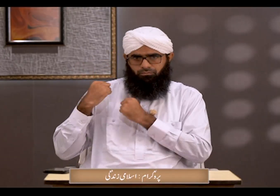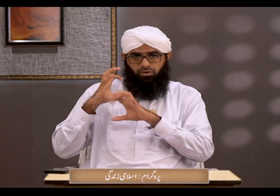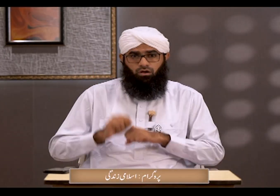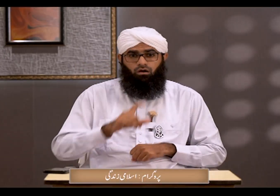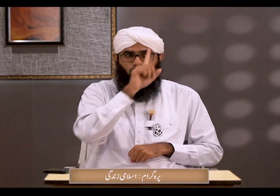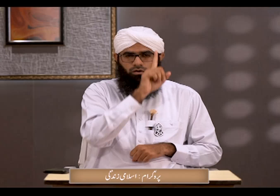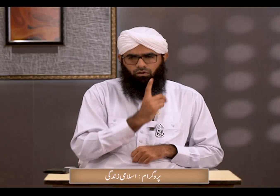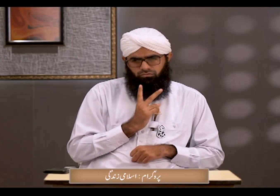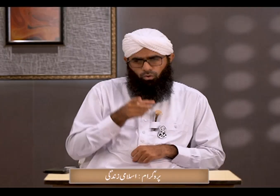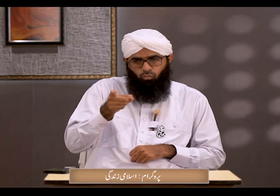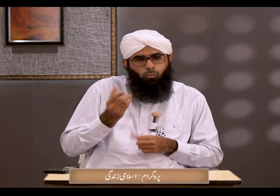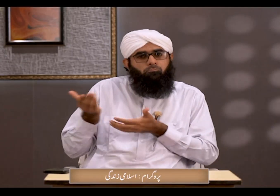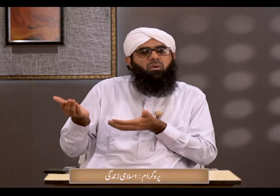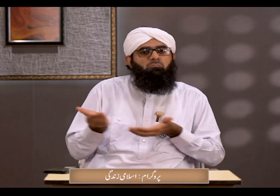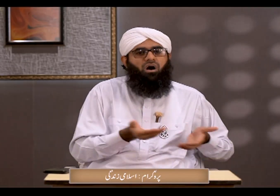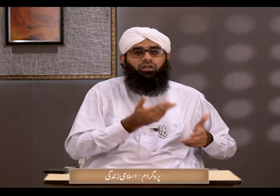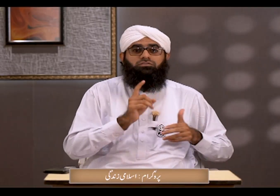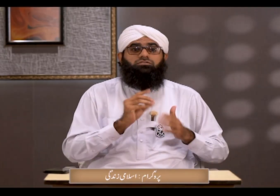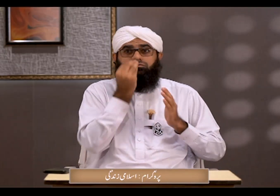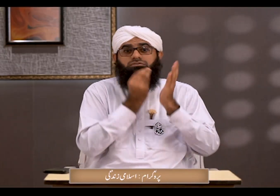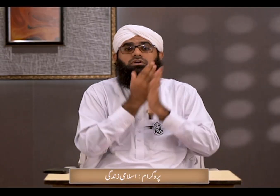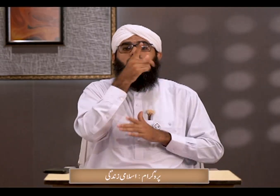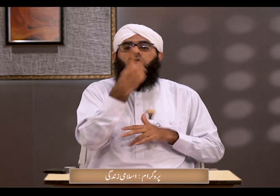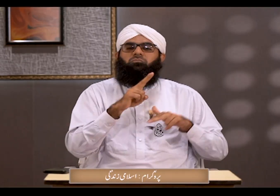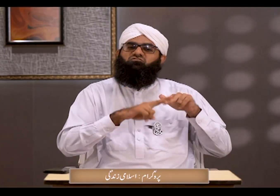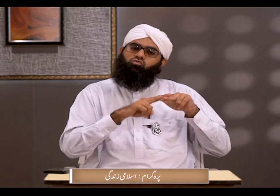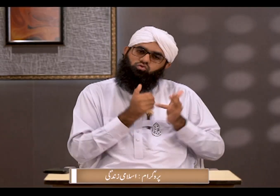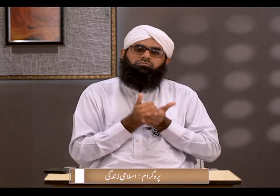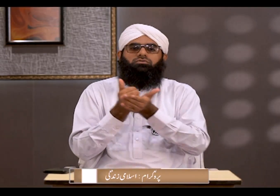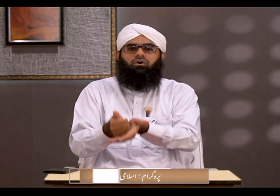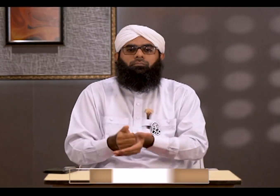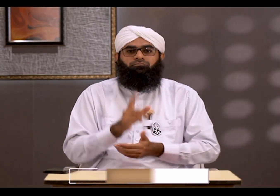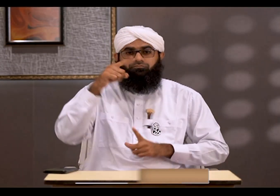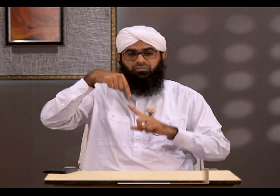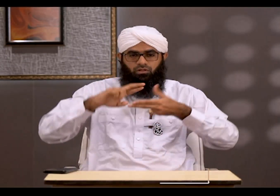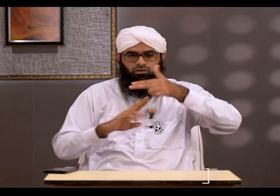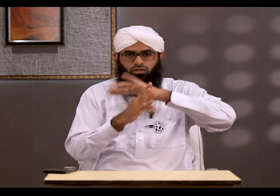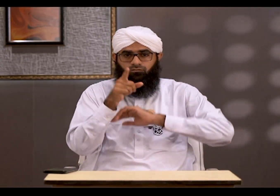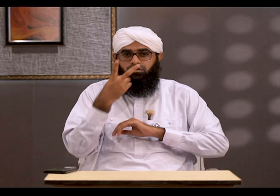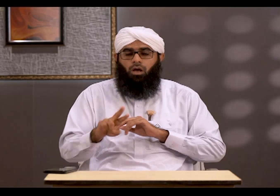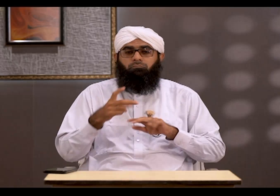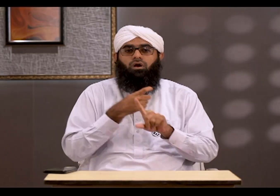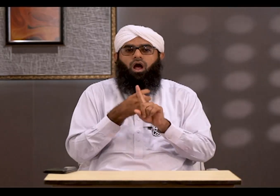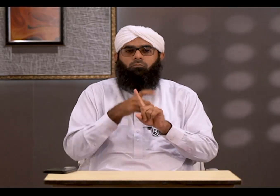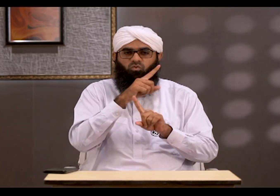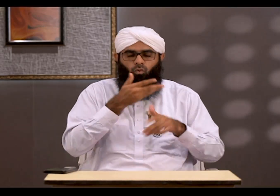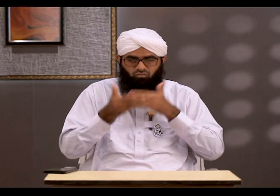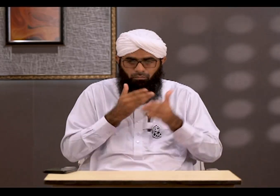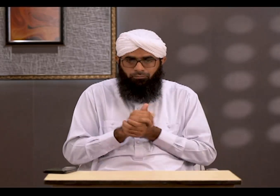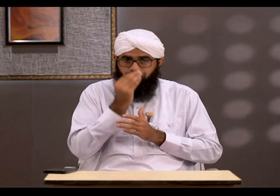انتظام جنت الفردوس میں فرمایا ہے۔ حضرت سیدنا کعب الاحبار رضی اللہ عنہ کا ارشاد ہے، جنت الفردوس